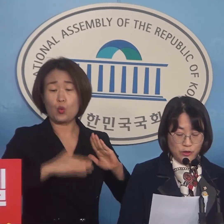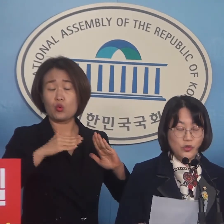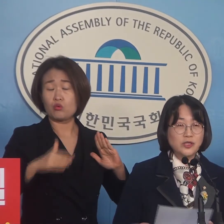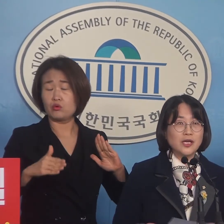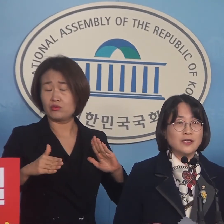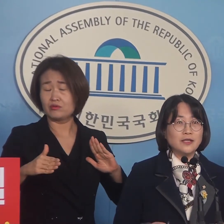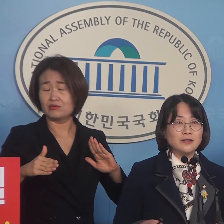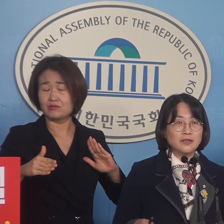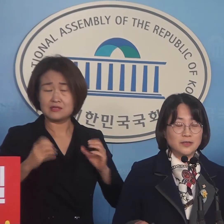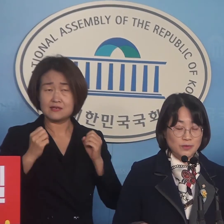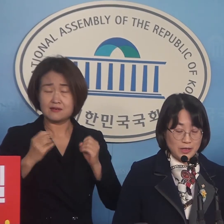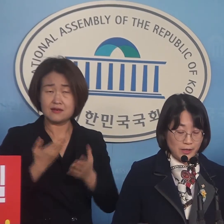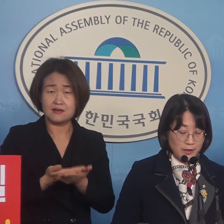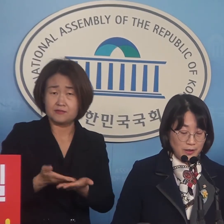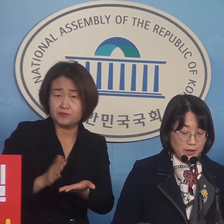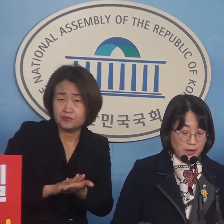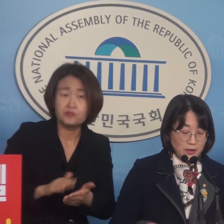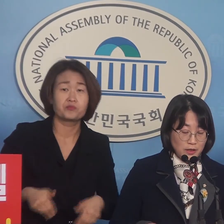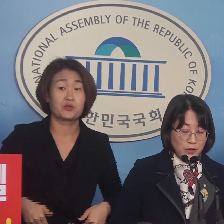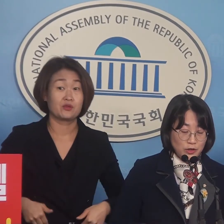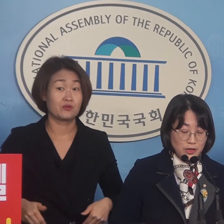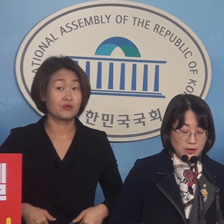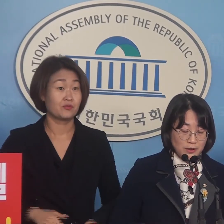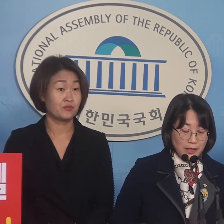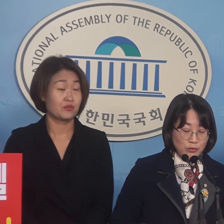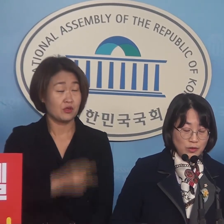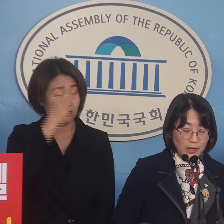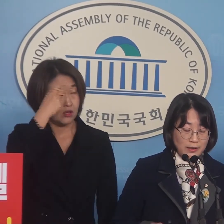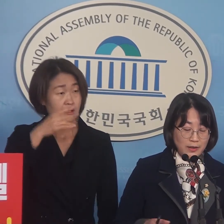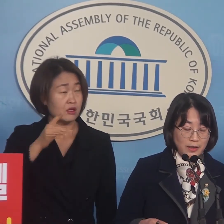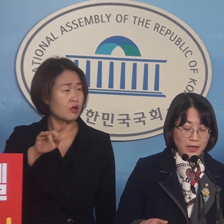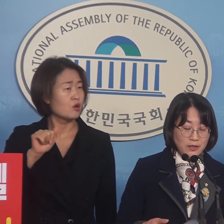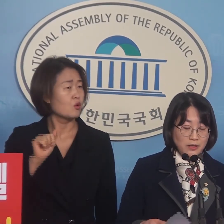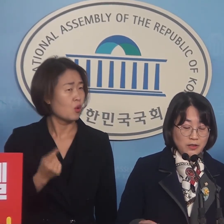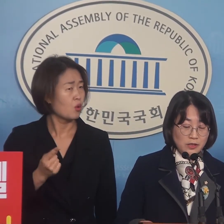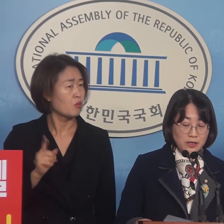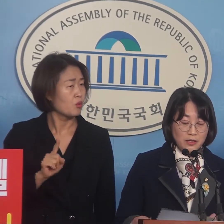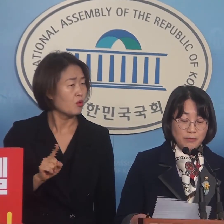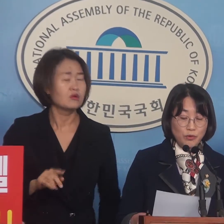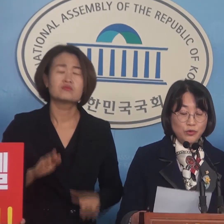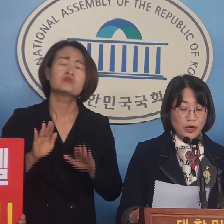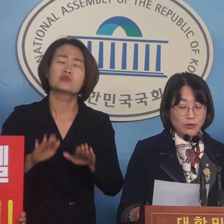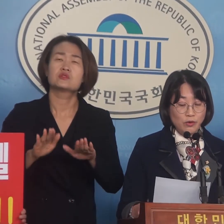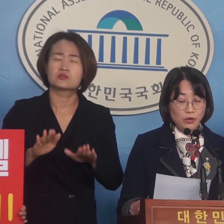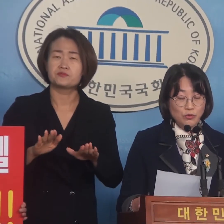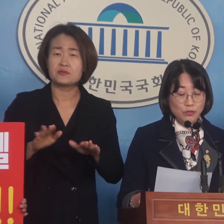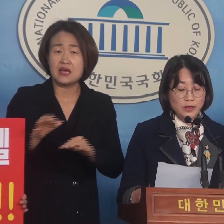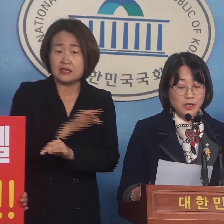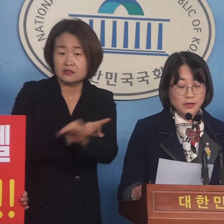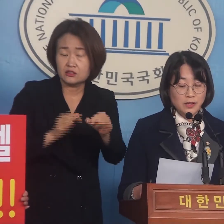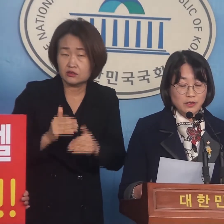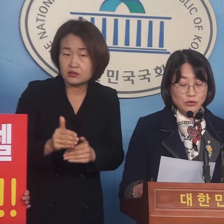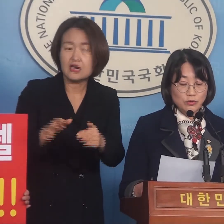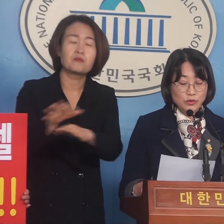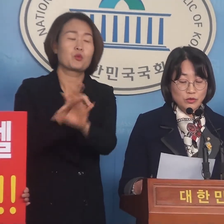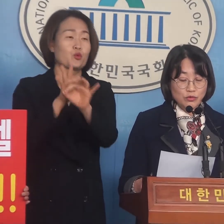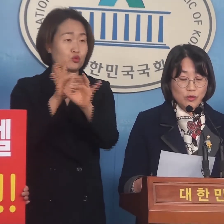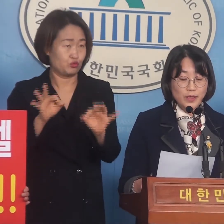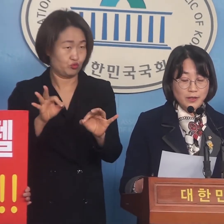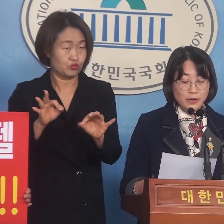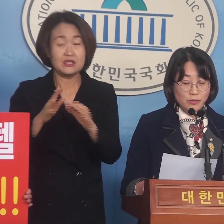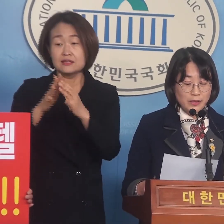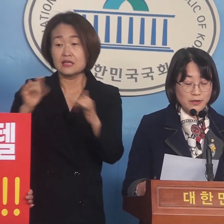공공개발이 이루어져야 한다는 것입니다. 최대호 시장은 당분간 행정 절차를 보류하고 주민들의 의견을